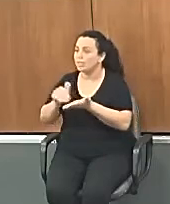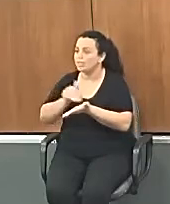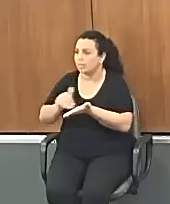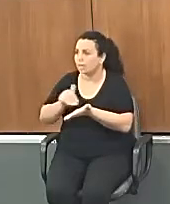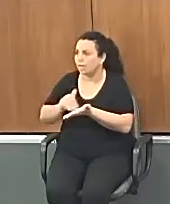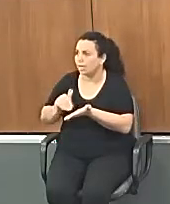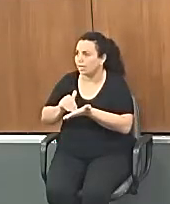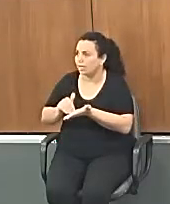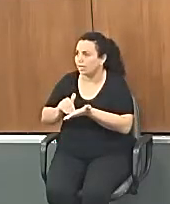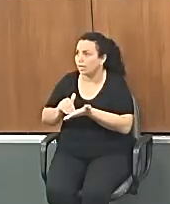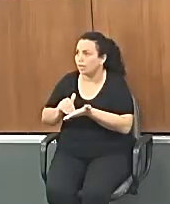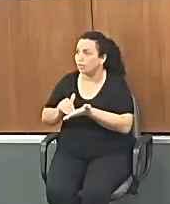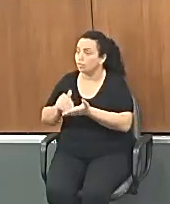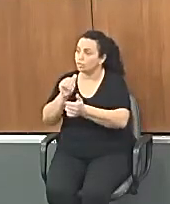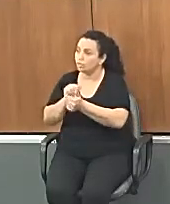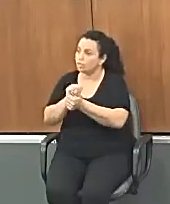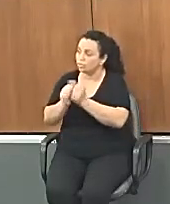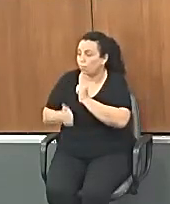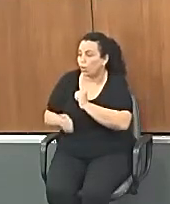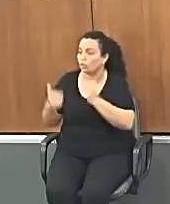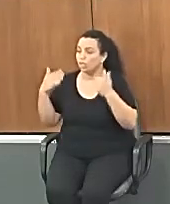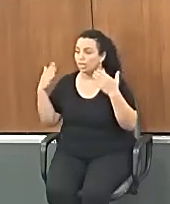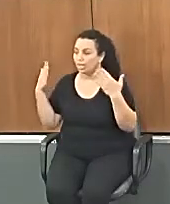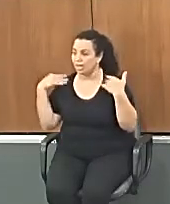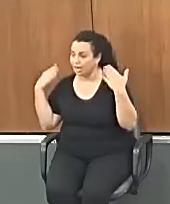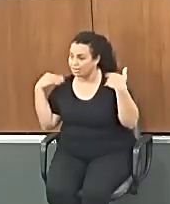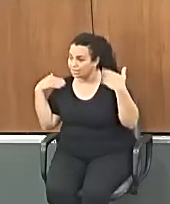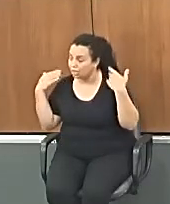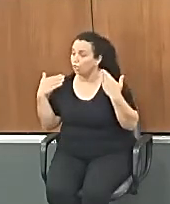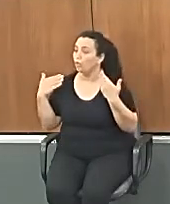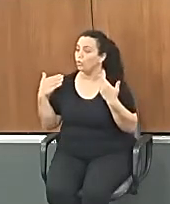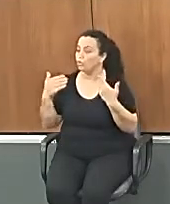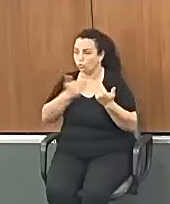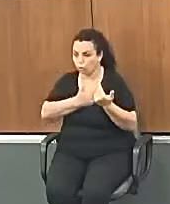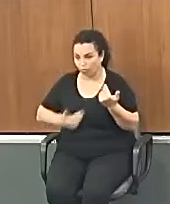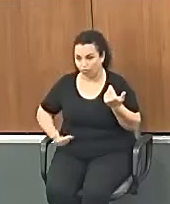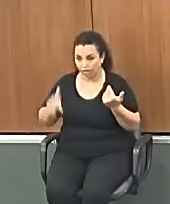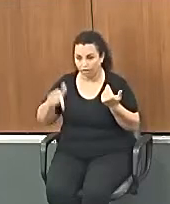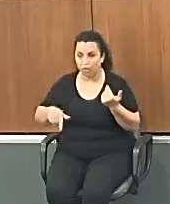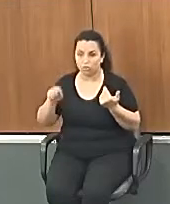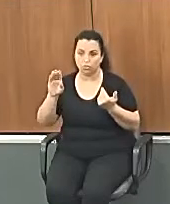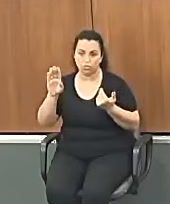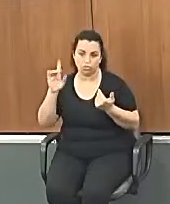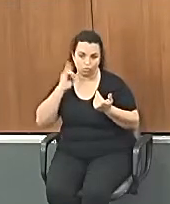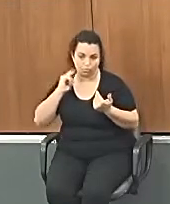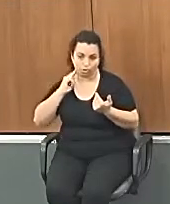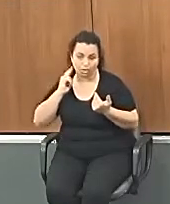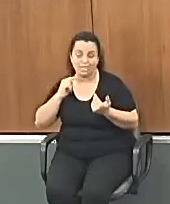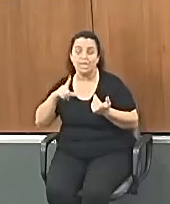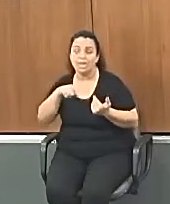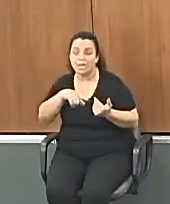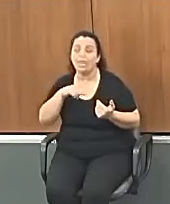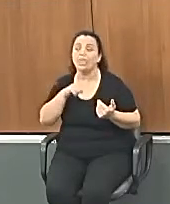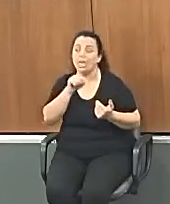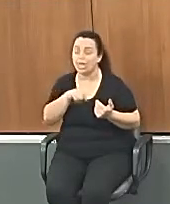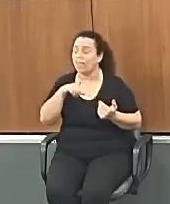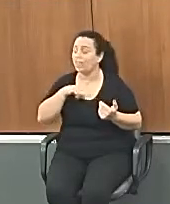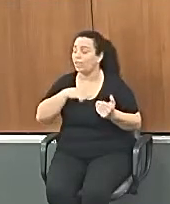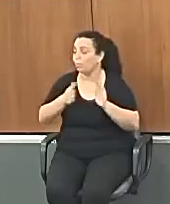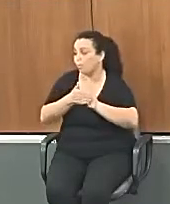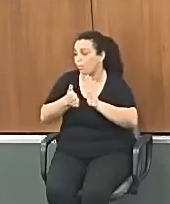de esporte e lazer do governo do estado e ele tem muitas propostas na área de esporte